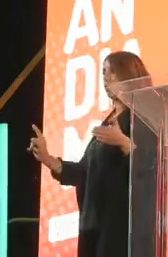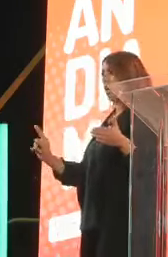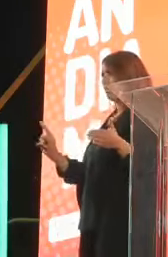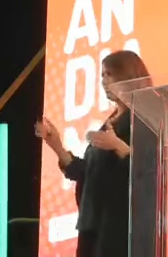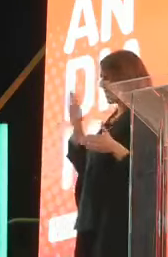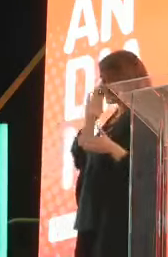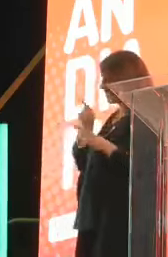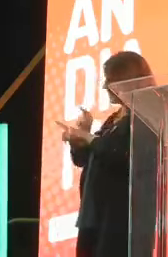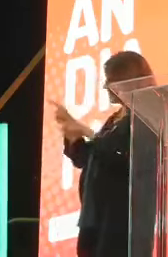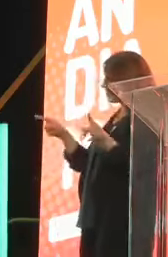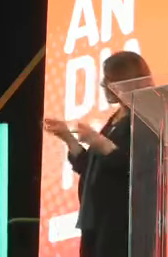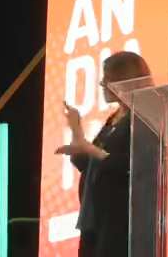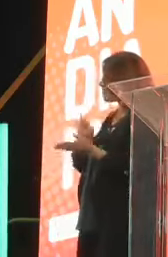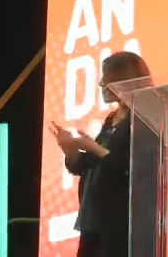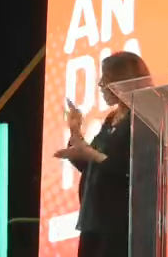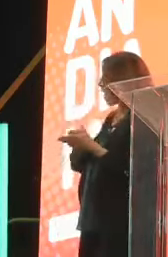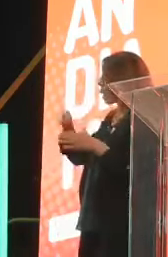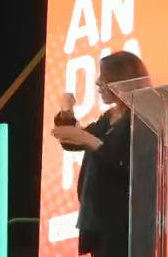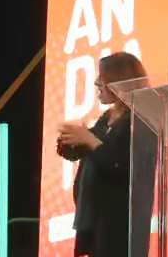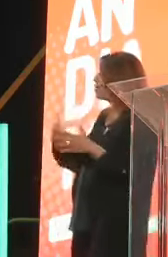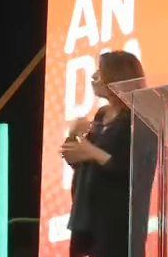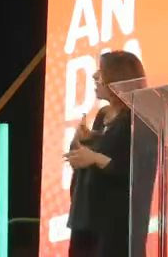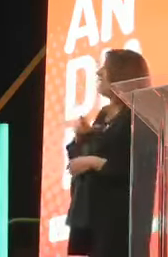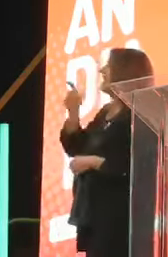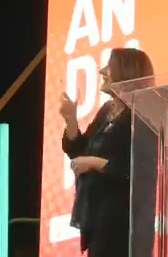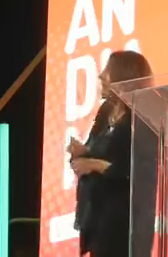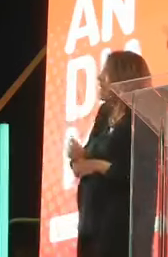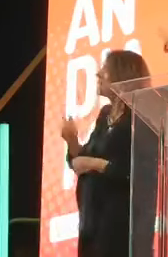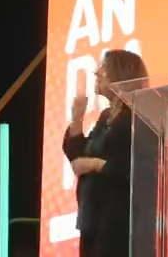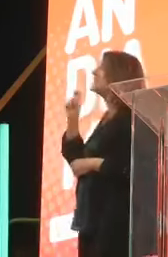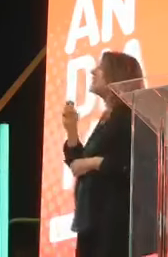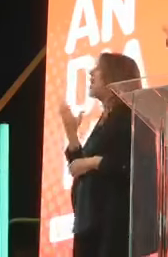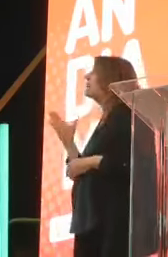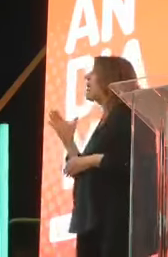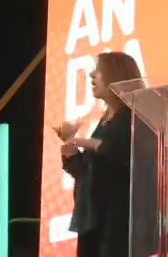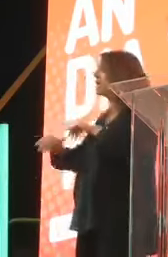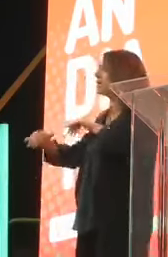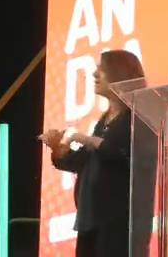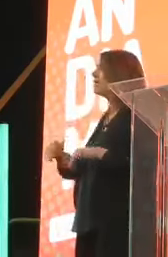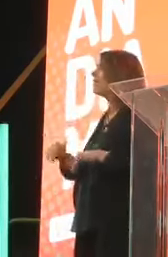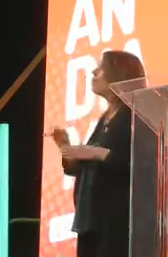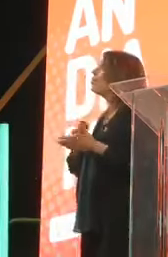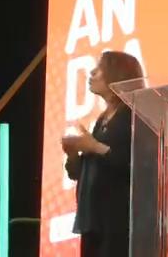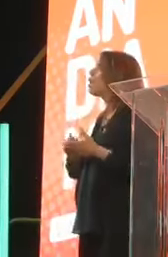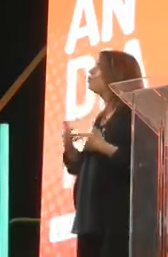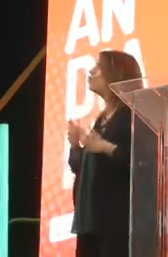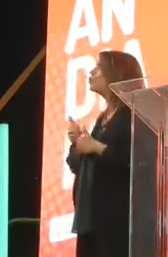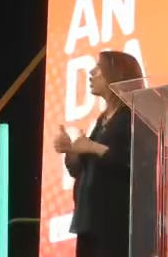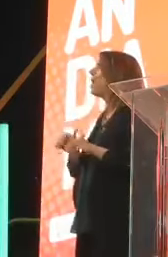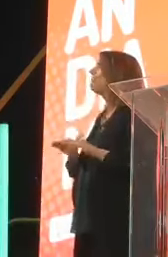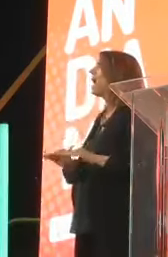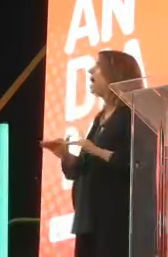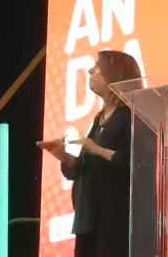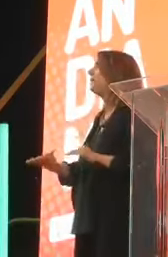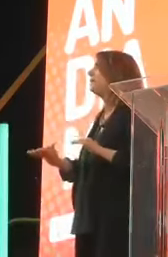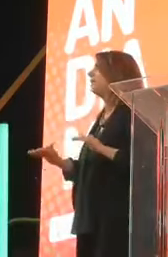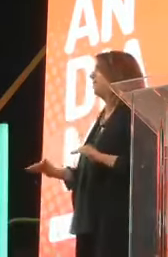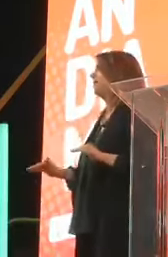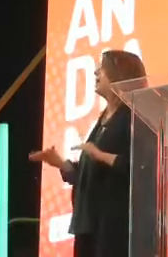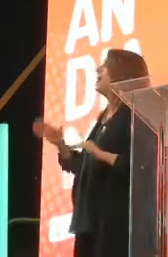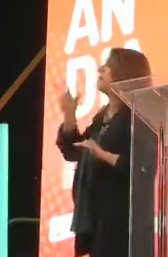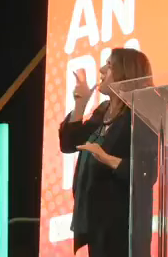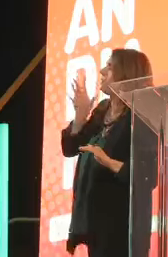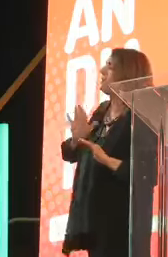nelle scuole non ci sono italiani o stranieri, ci sono bambine e bambini che hanno diritto